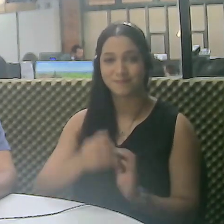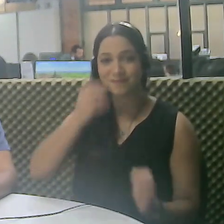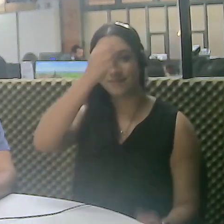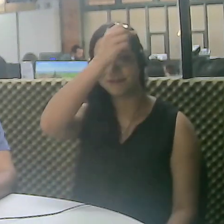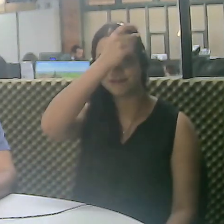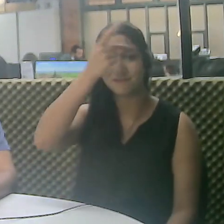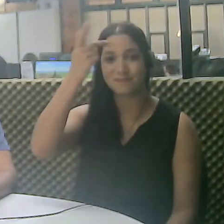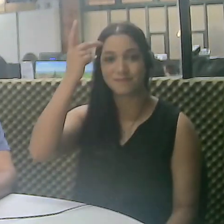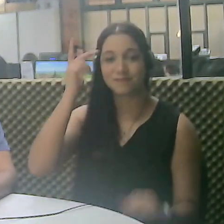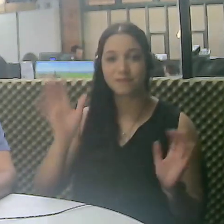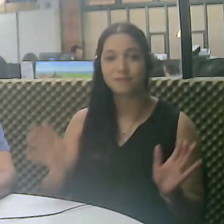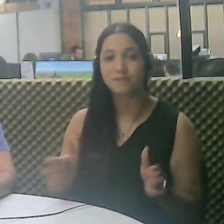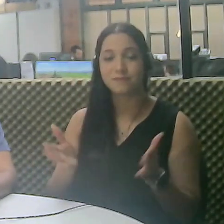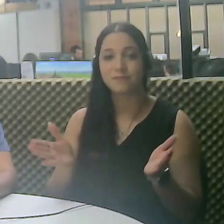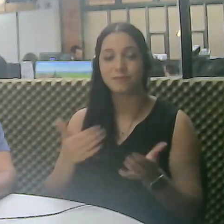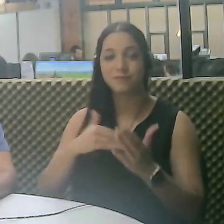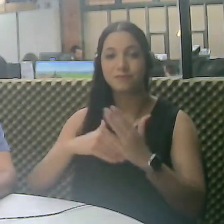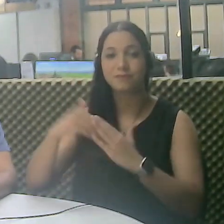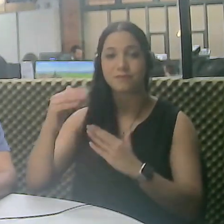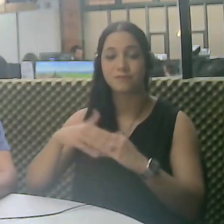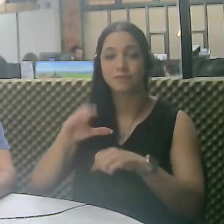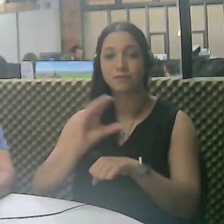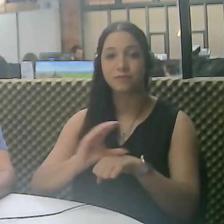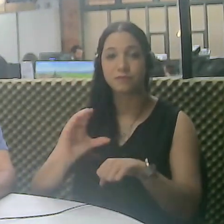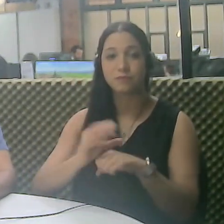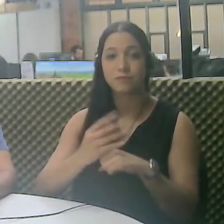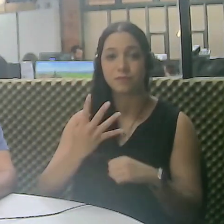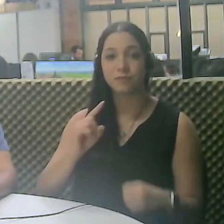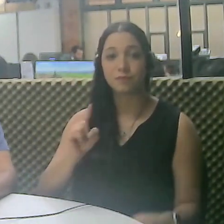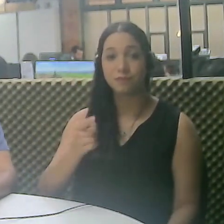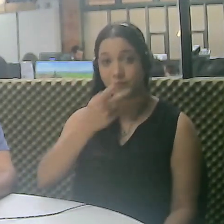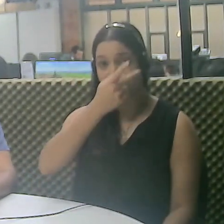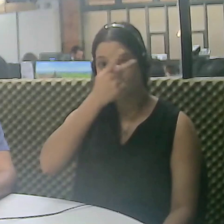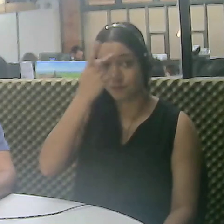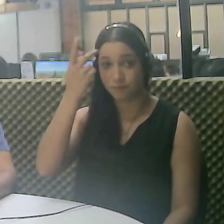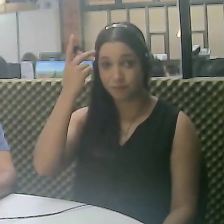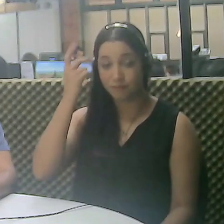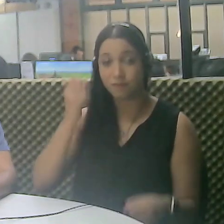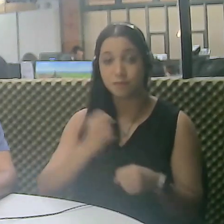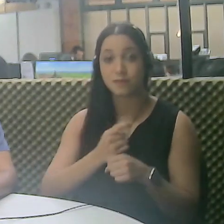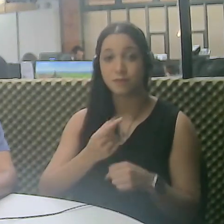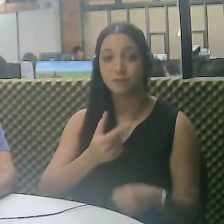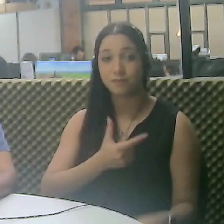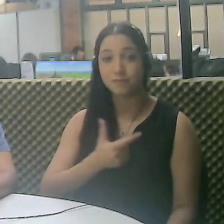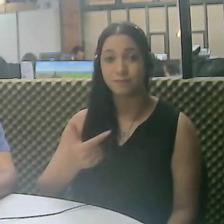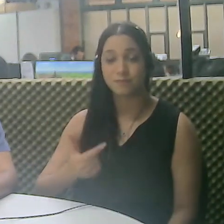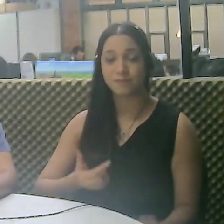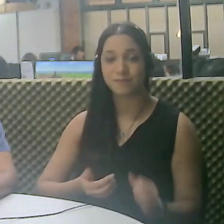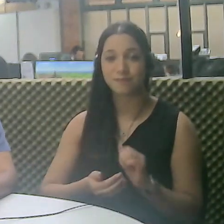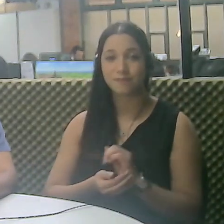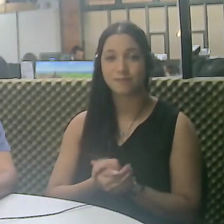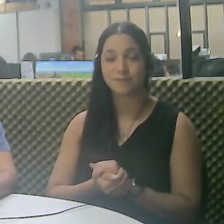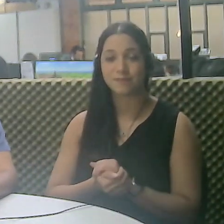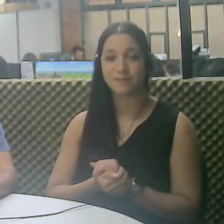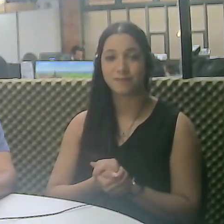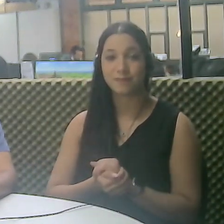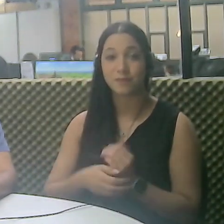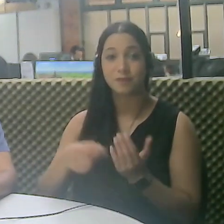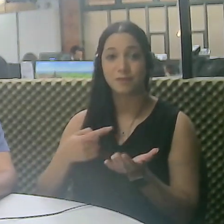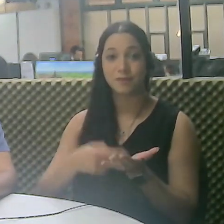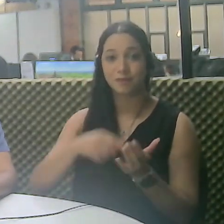Prefeitura promove capacitação profissional para mais de 4 mil pessoas somente em 2022. Pacto